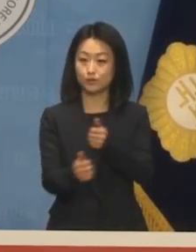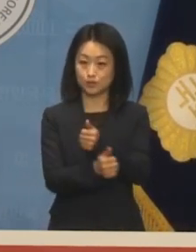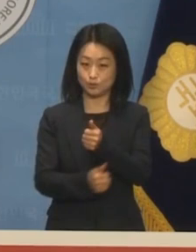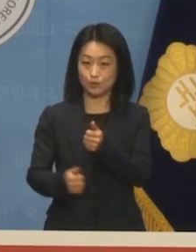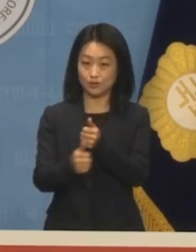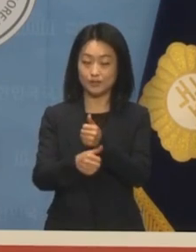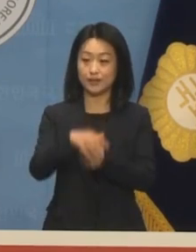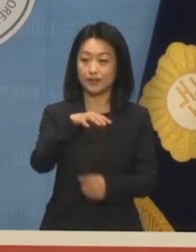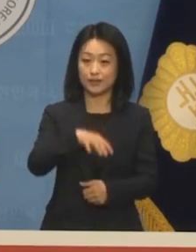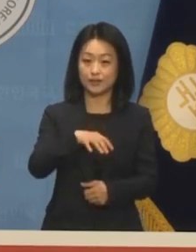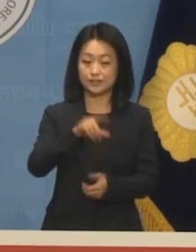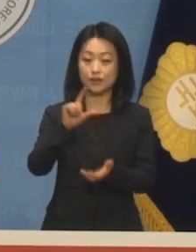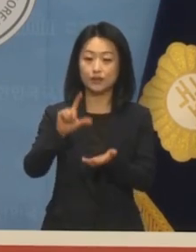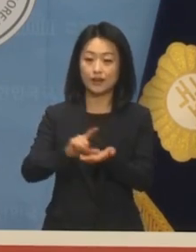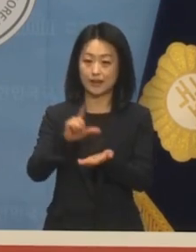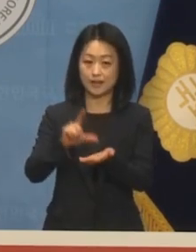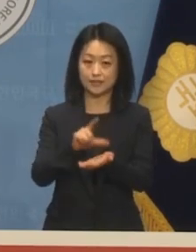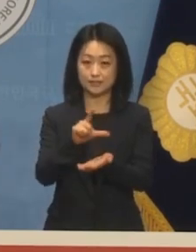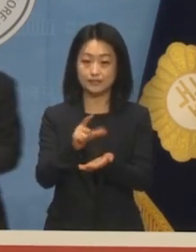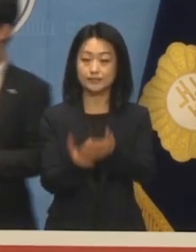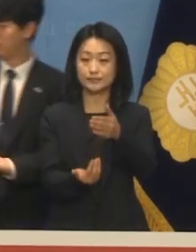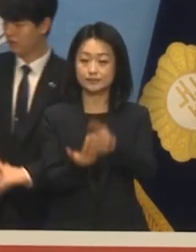준비했습니다네 그럼